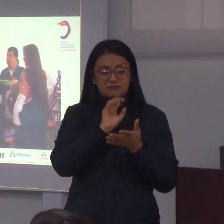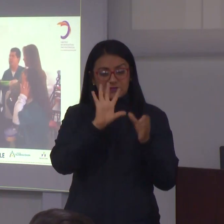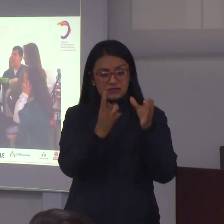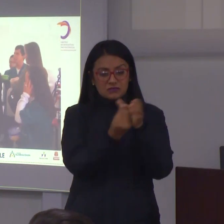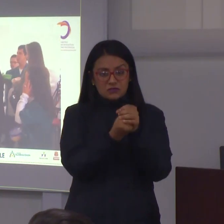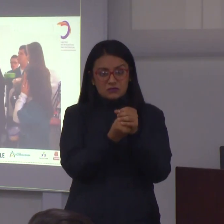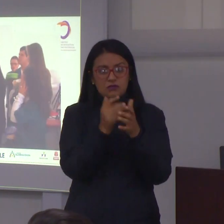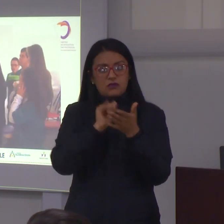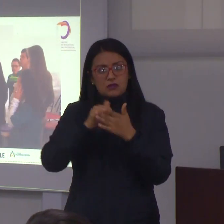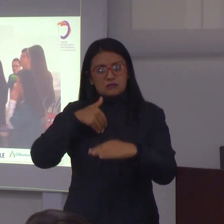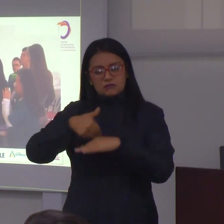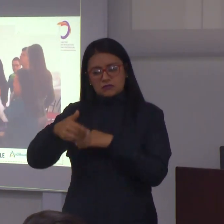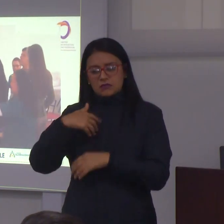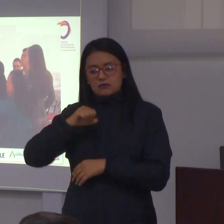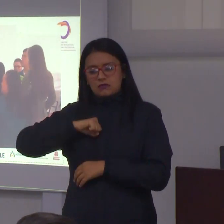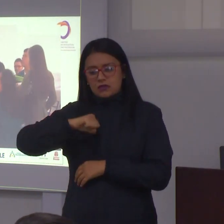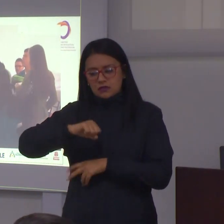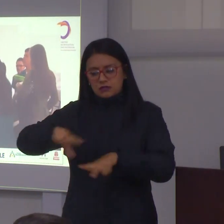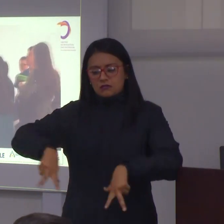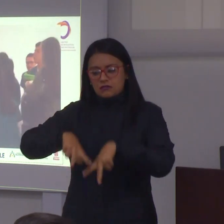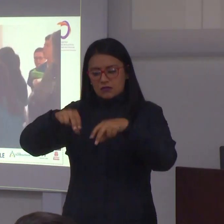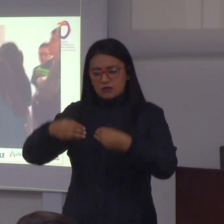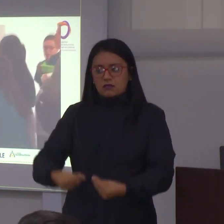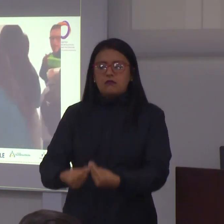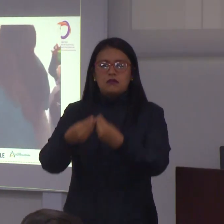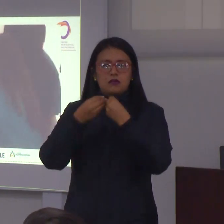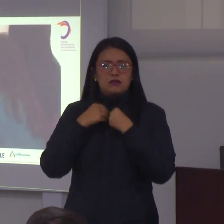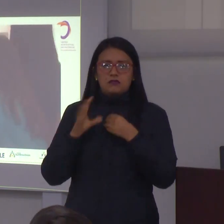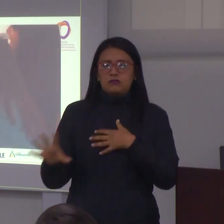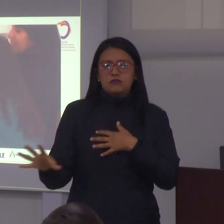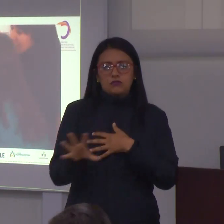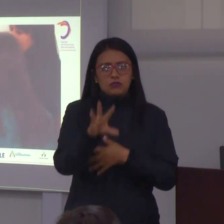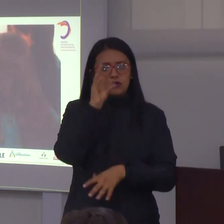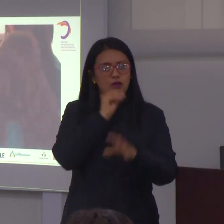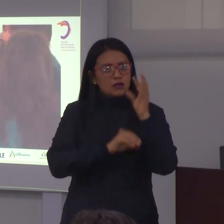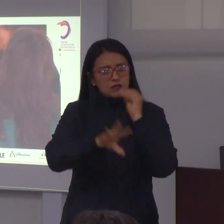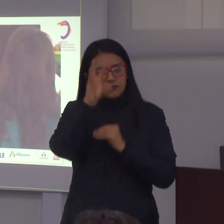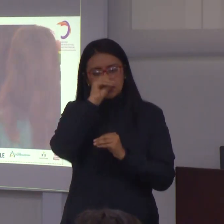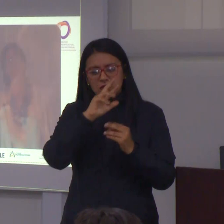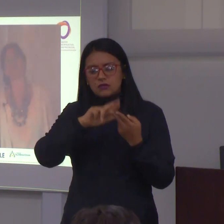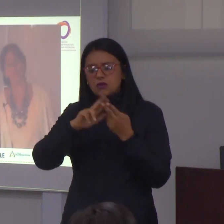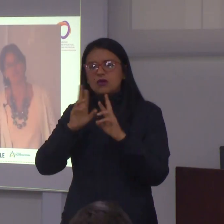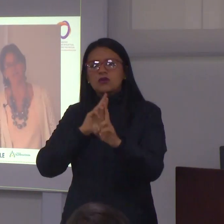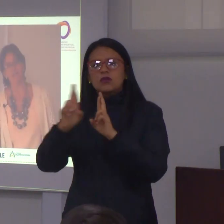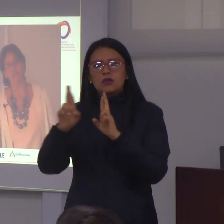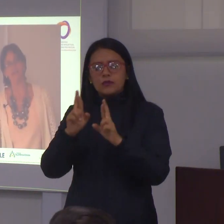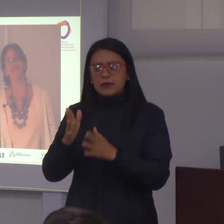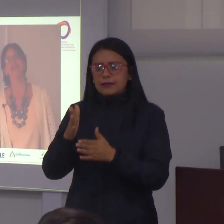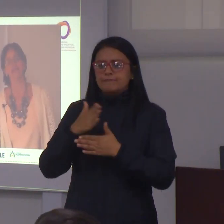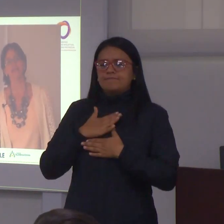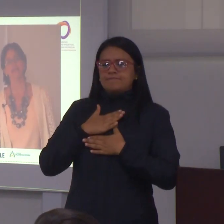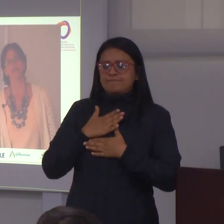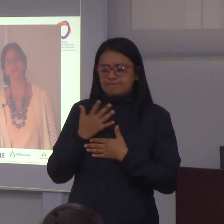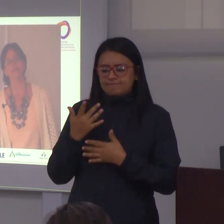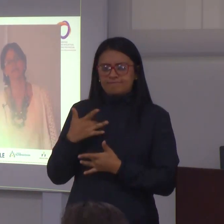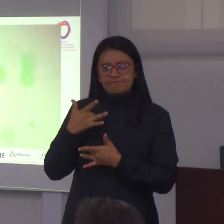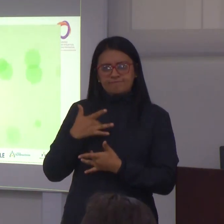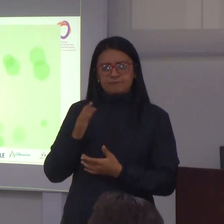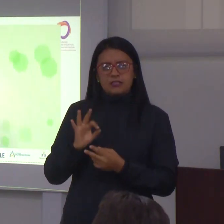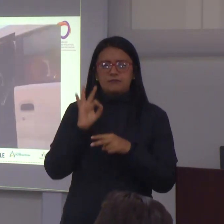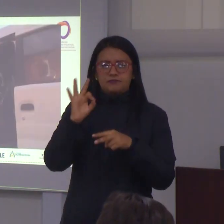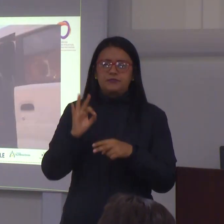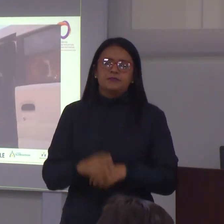ejerciendo el derecho a ser sociedad, nos enriquecemos todos, aprendiendo a relacionarnos desde la solidaridad y la dignidad.